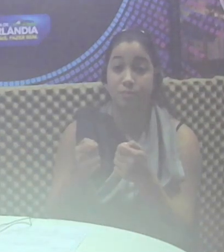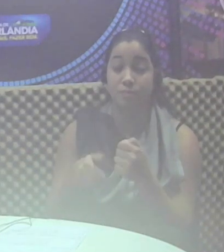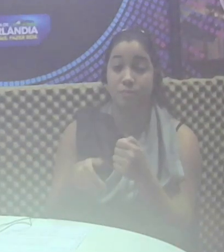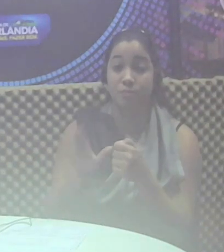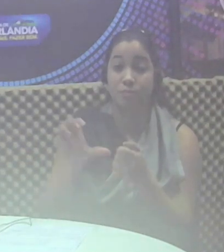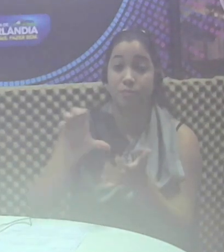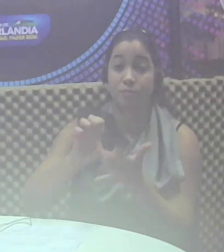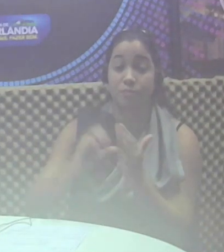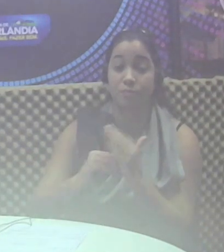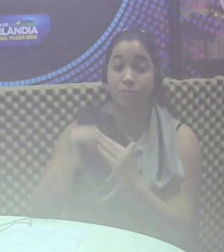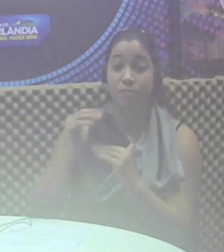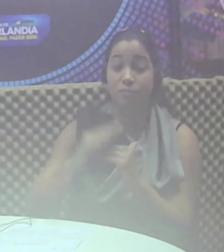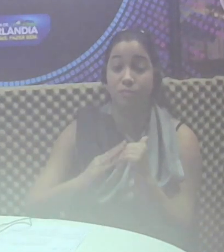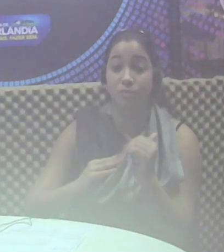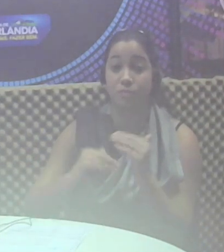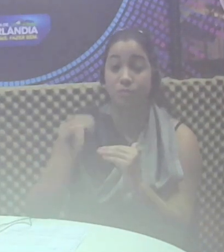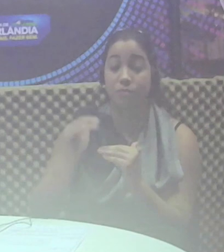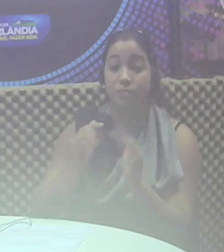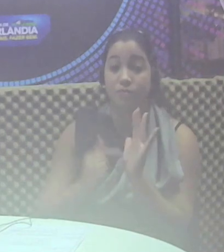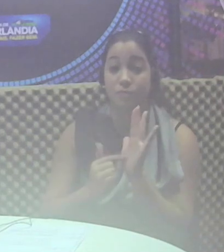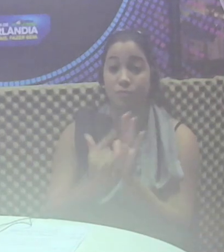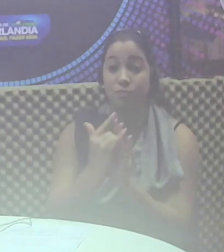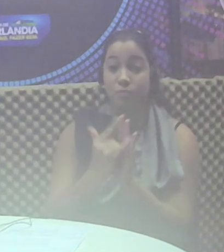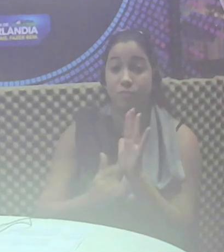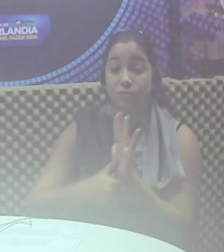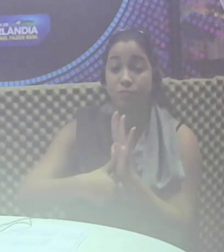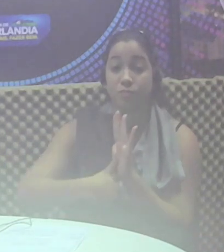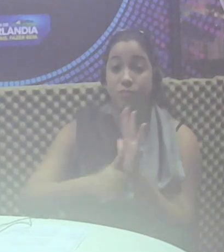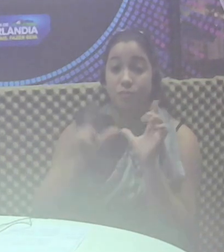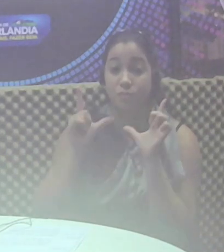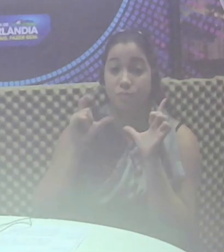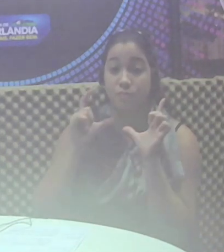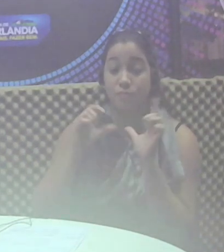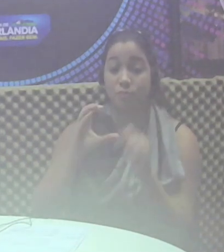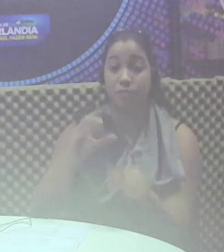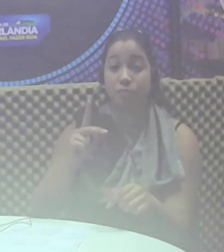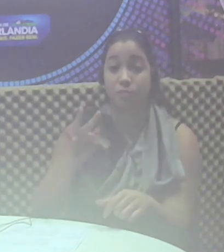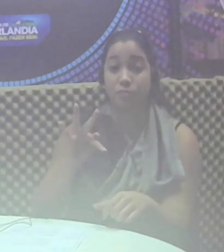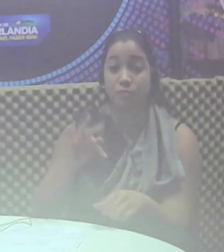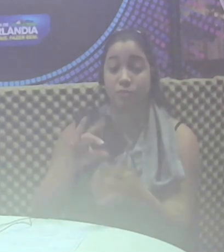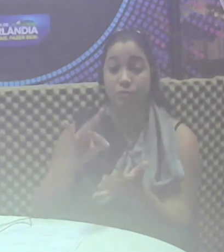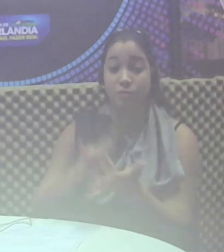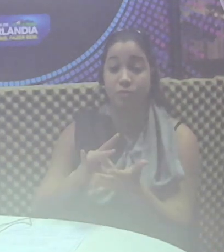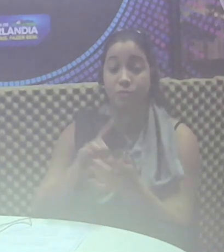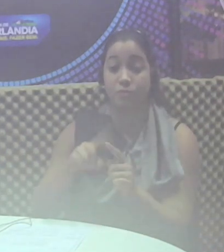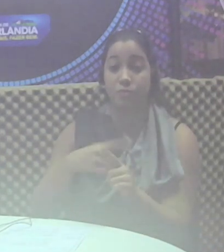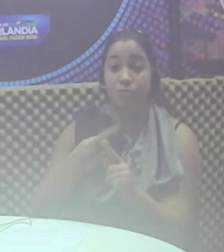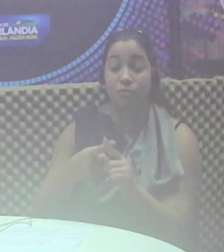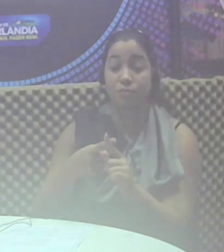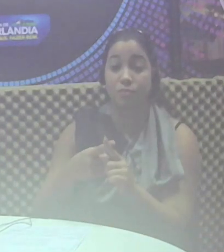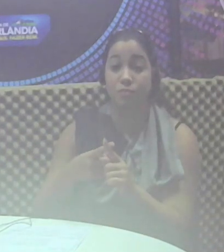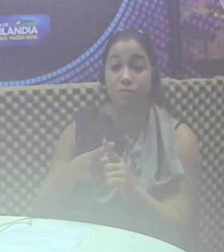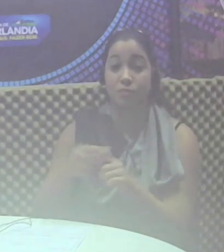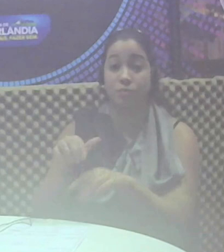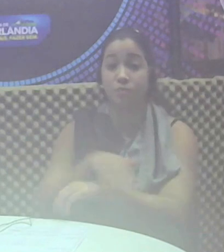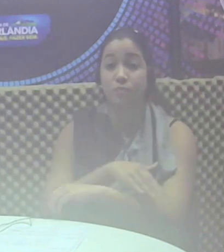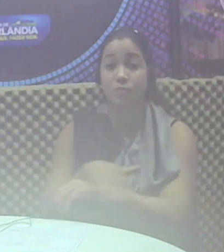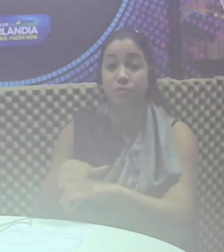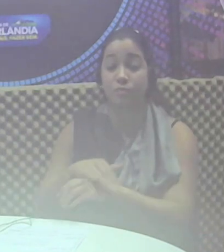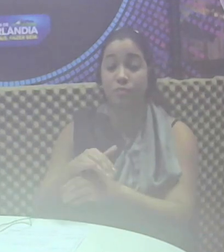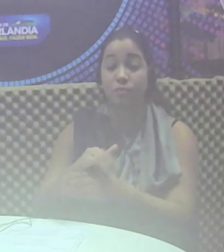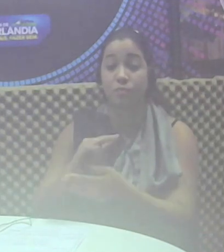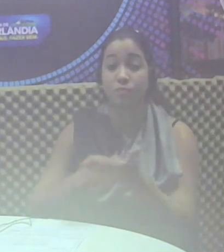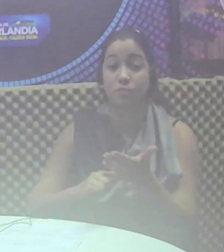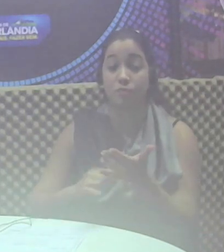centros profissionalizantes, apresentar documento de identidade com foto e CPF originais, além de comprovante de endereço e de